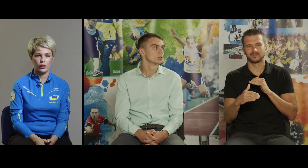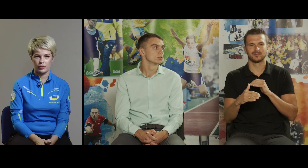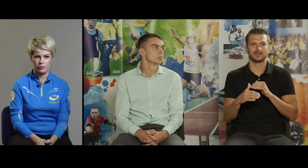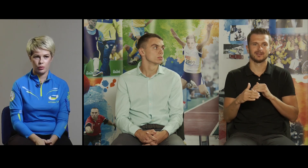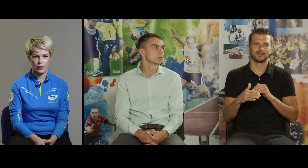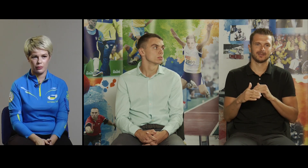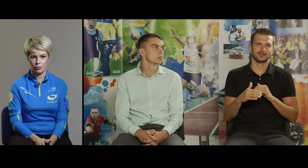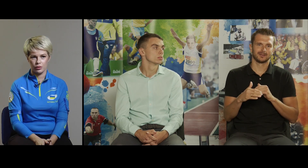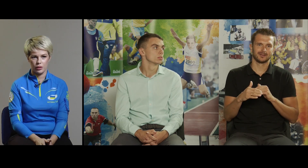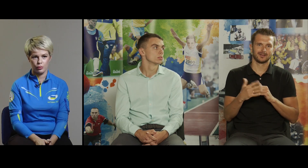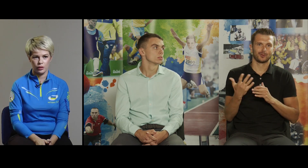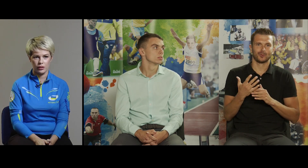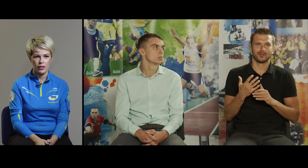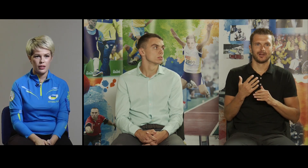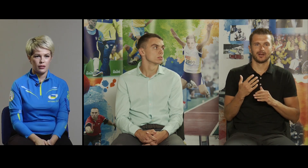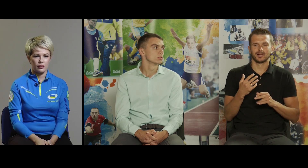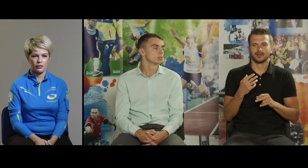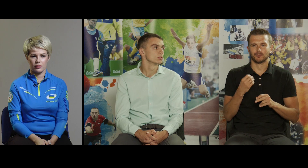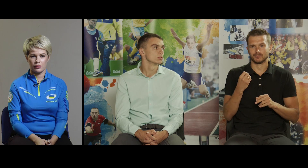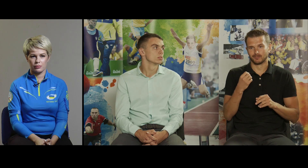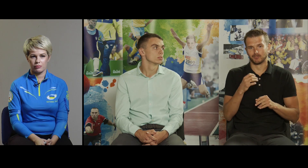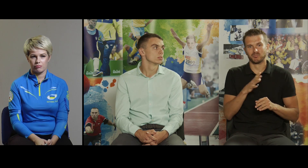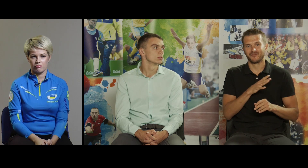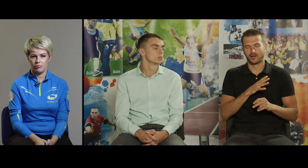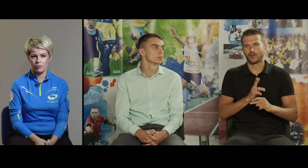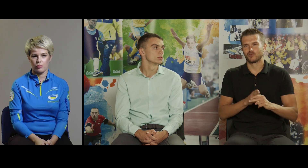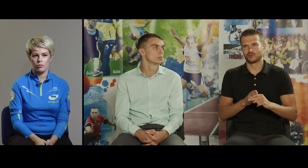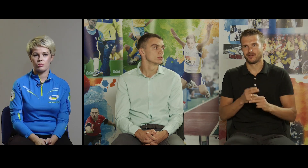у полі, проблеми були на полі.